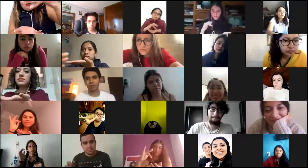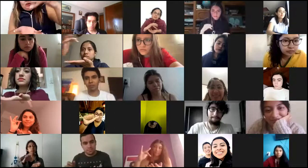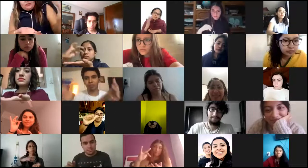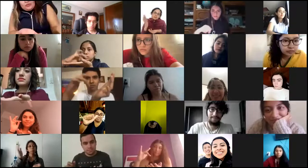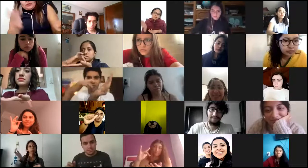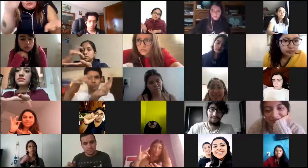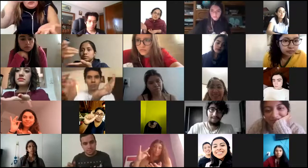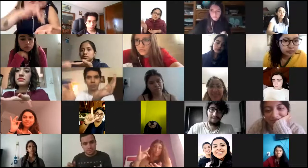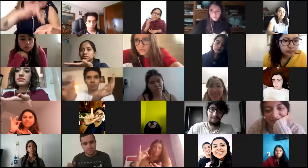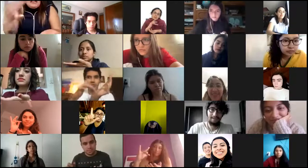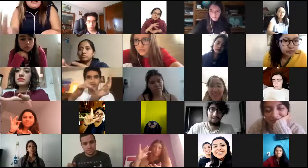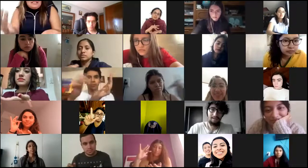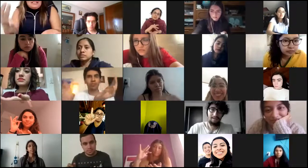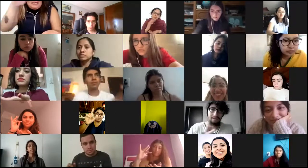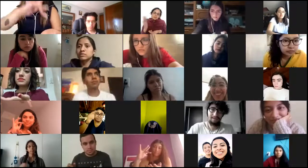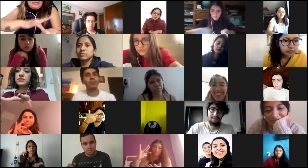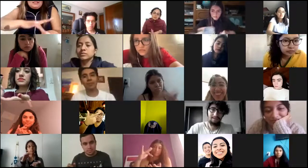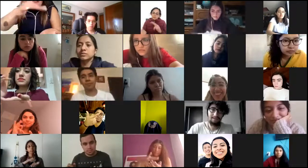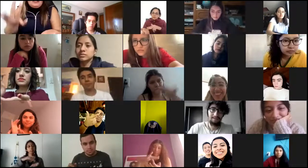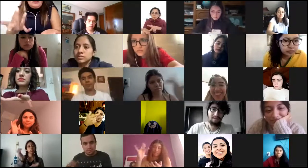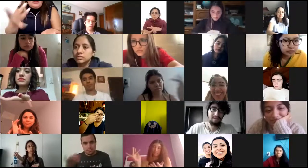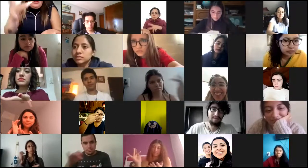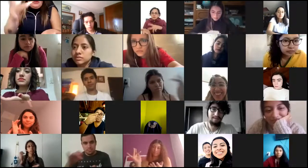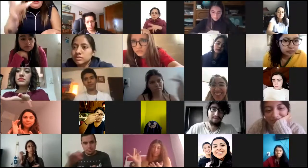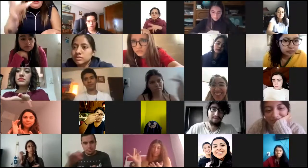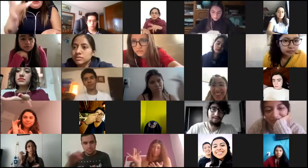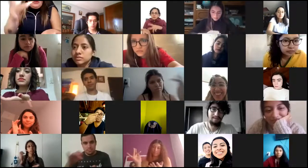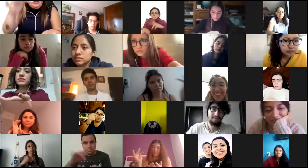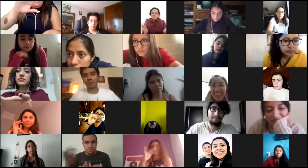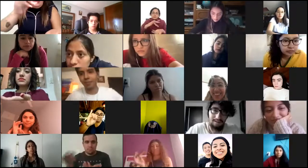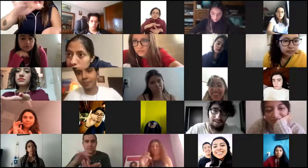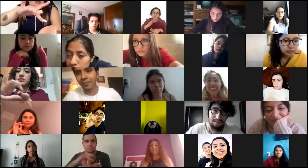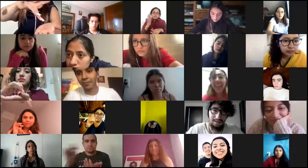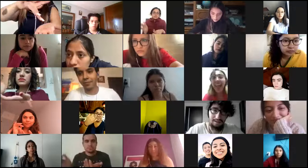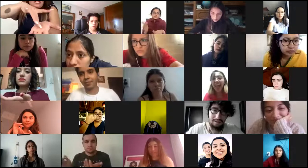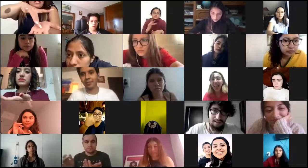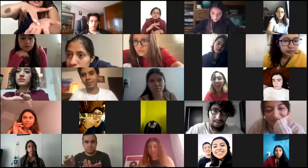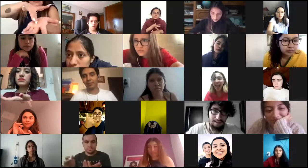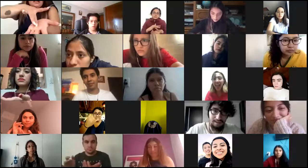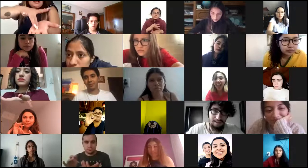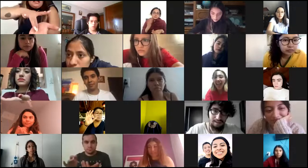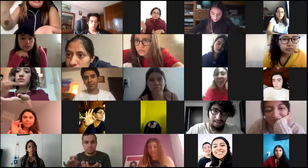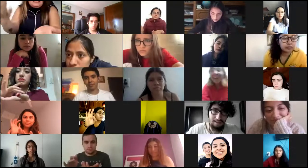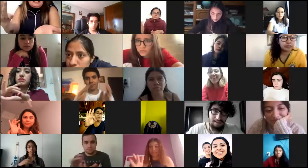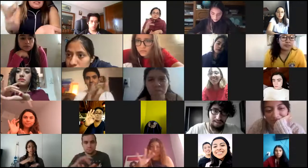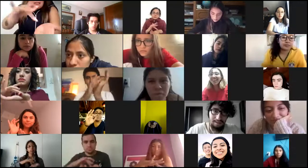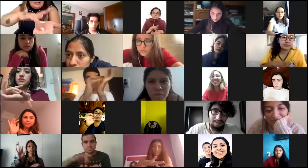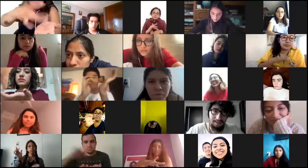Uno, dos. Gracias. Solo es uno. Unos dicen que es como un cerillito si